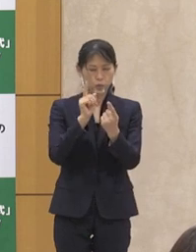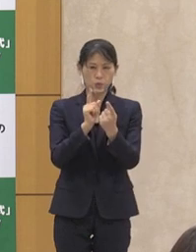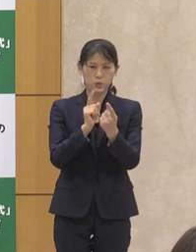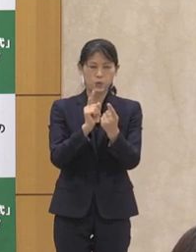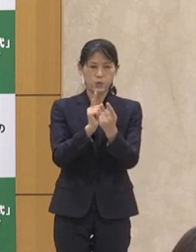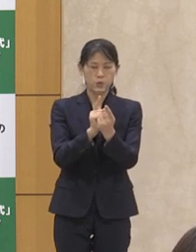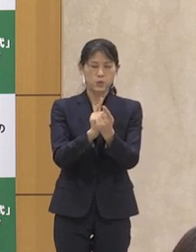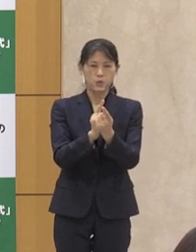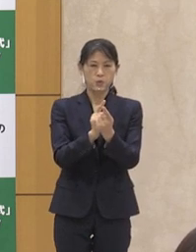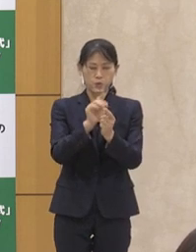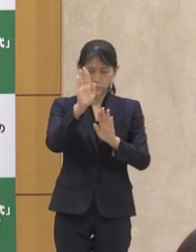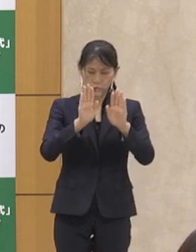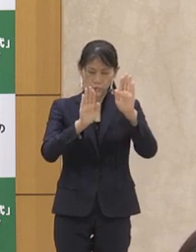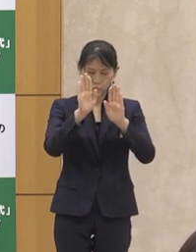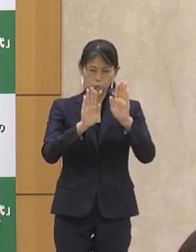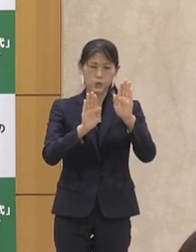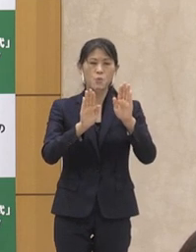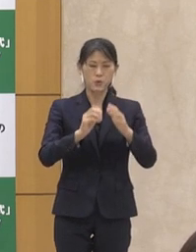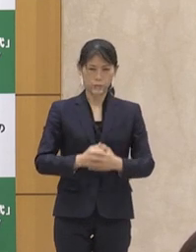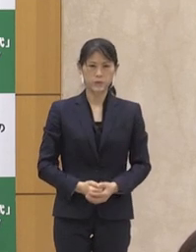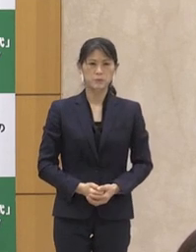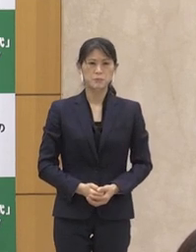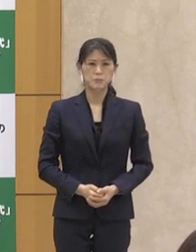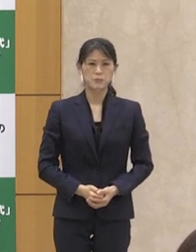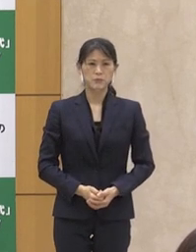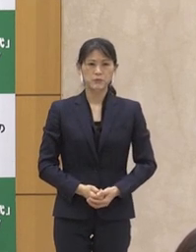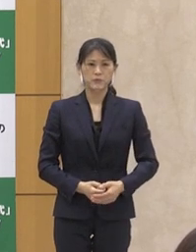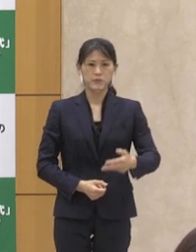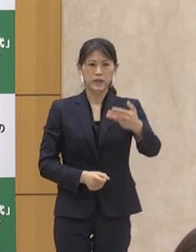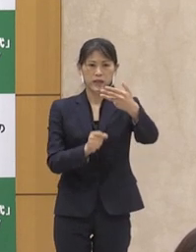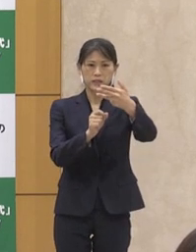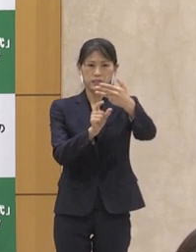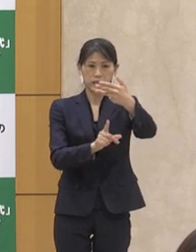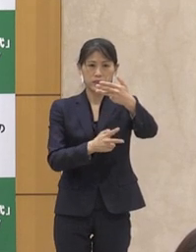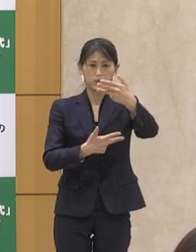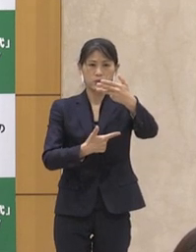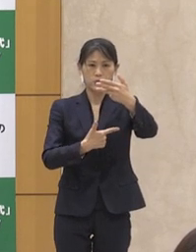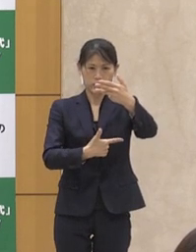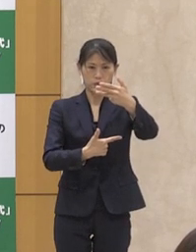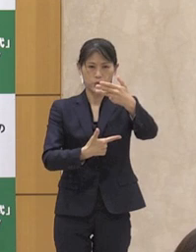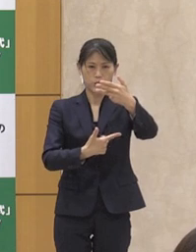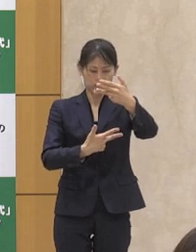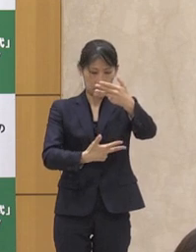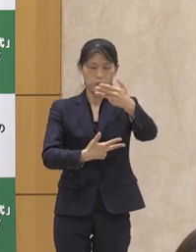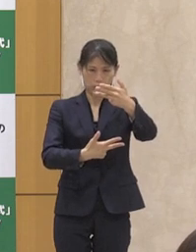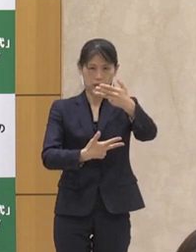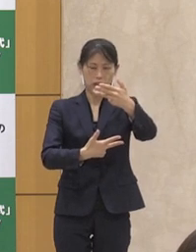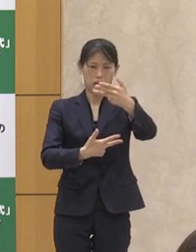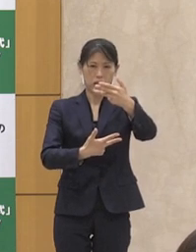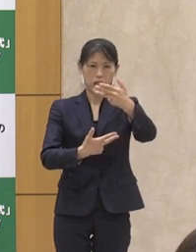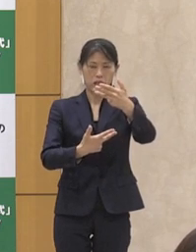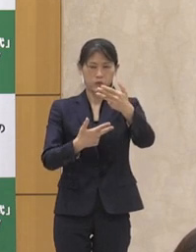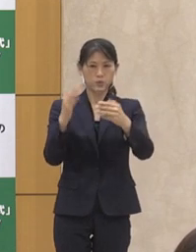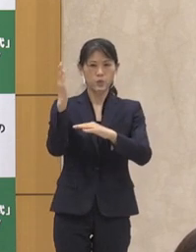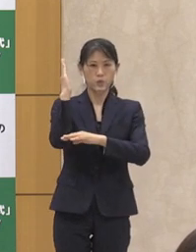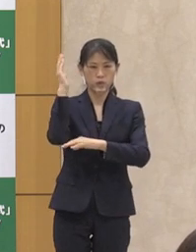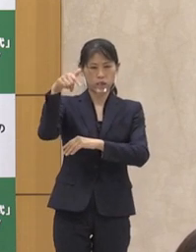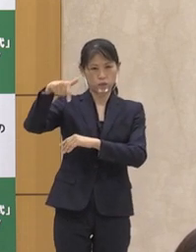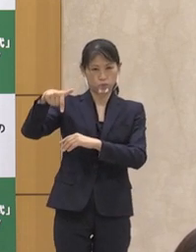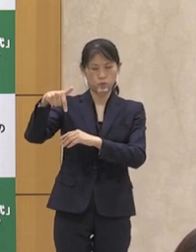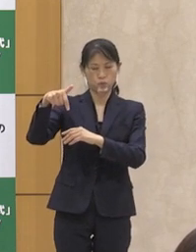ますが、ご承知のとおり8月7日に開催されました国の対策本部の分科会